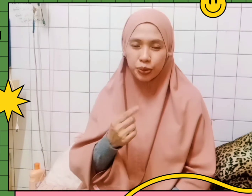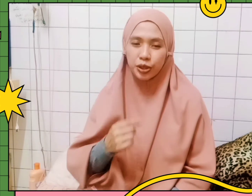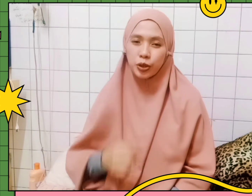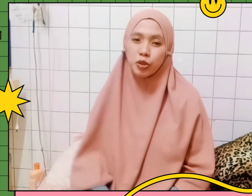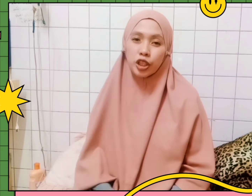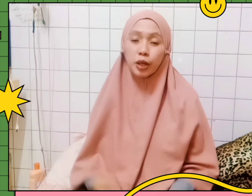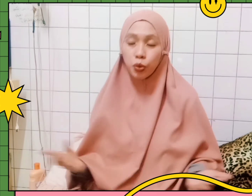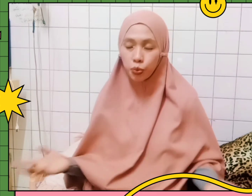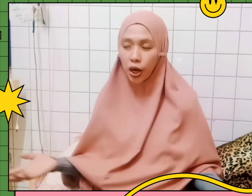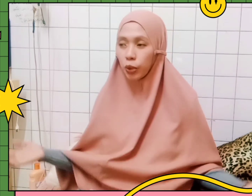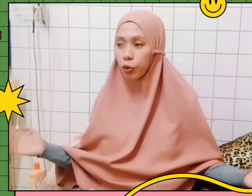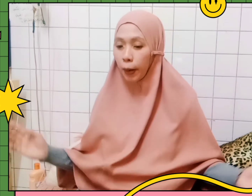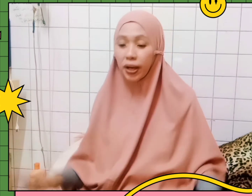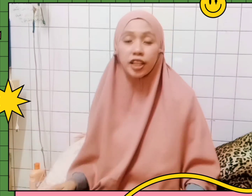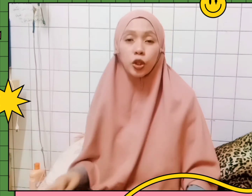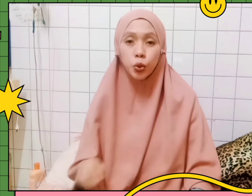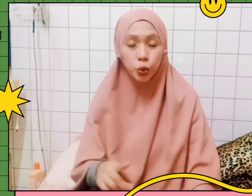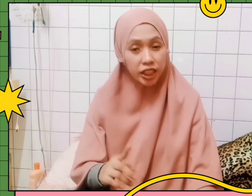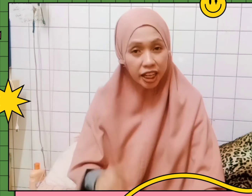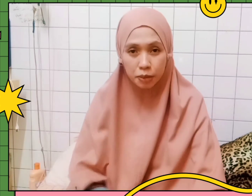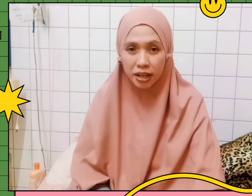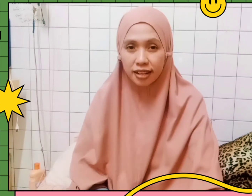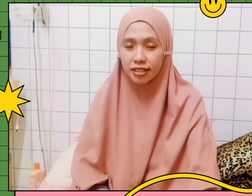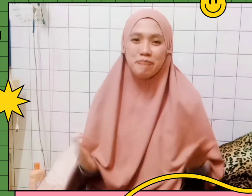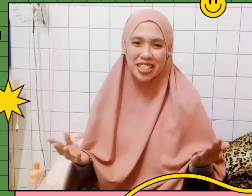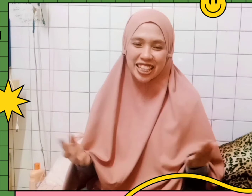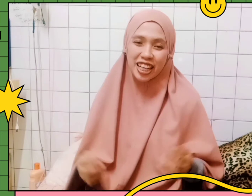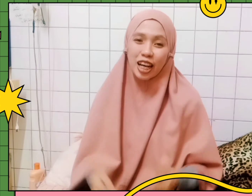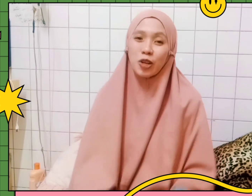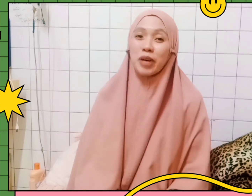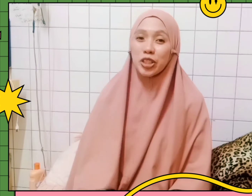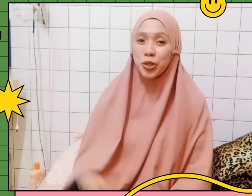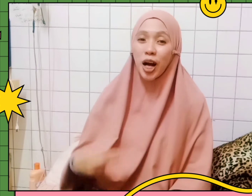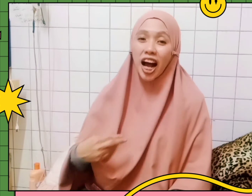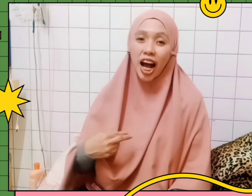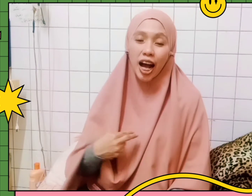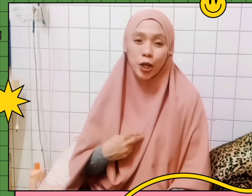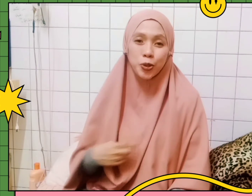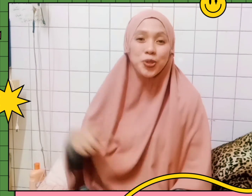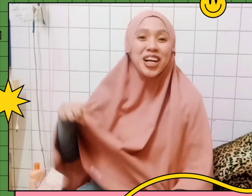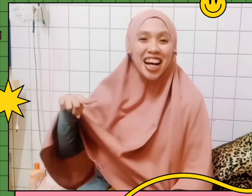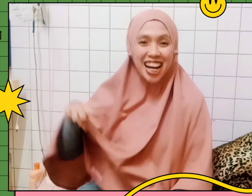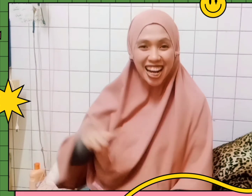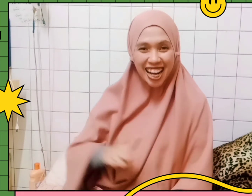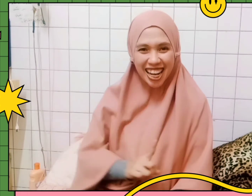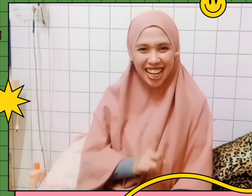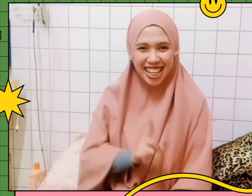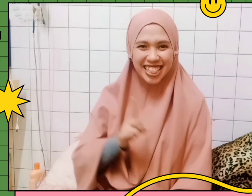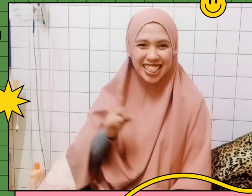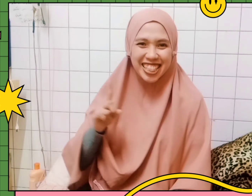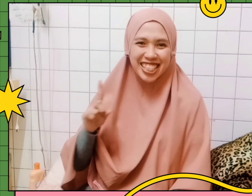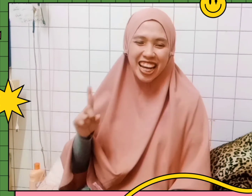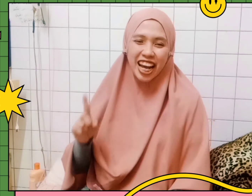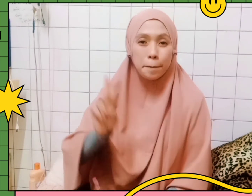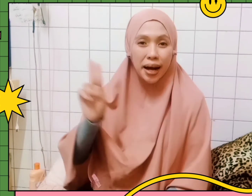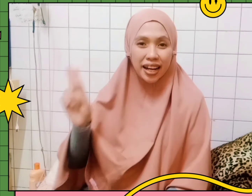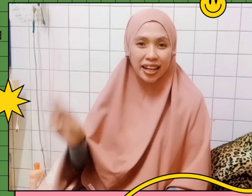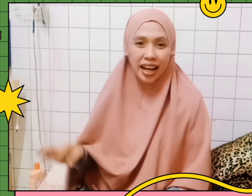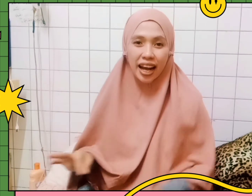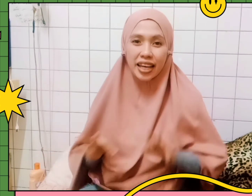itu gitu. Misalnya bumbu ataupun apa, kita tunjukin aja barangnya. Misalnya kalau baju, aku